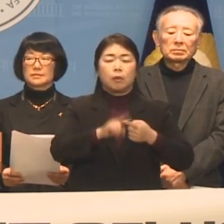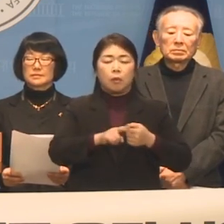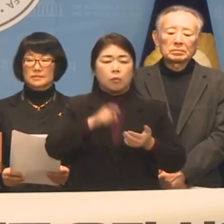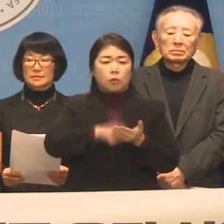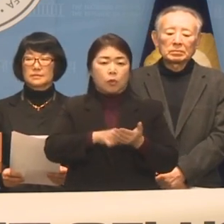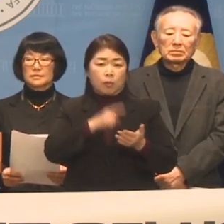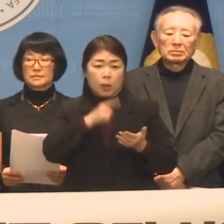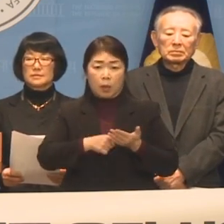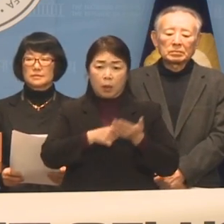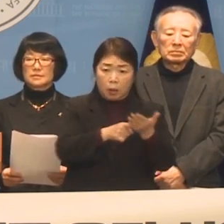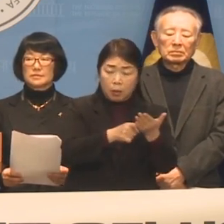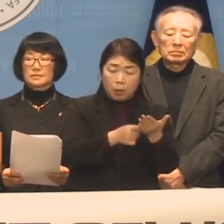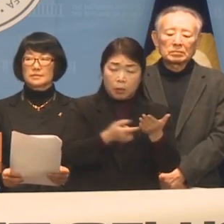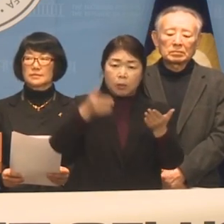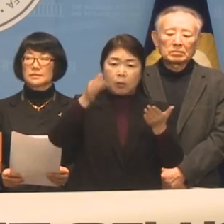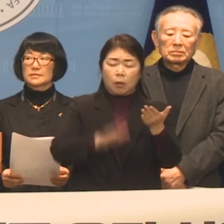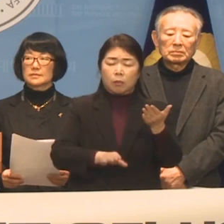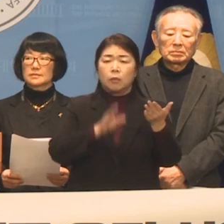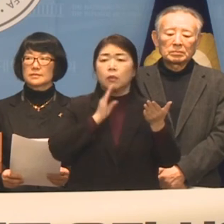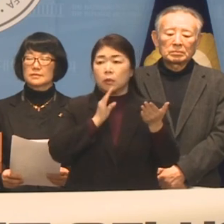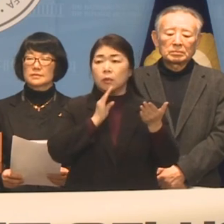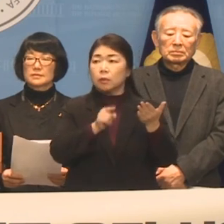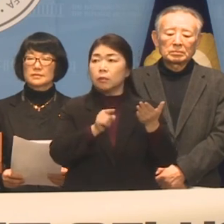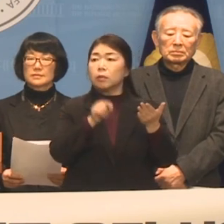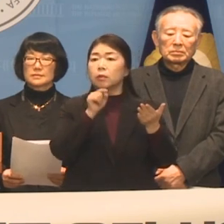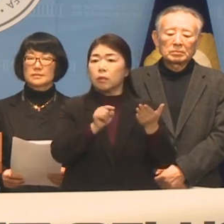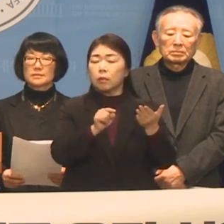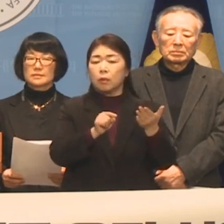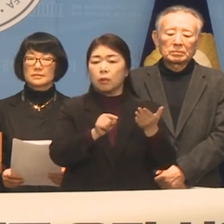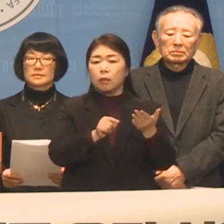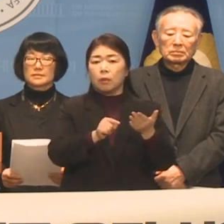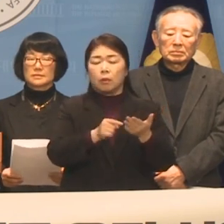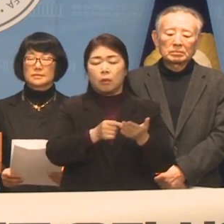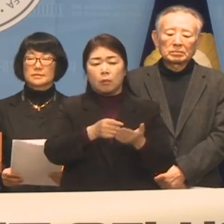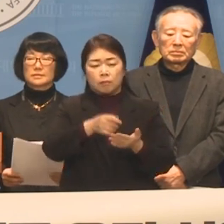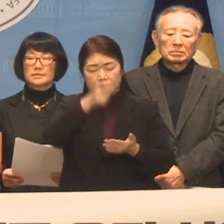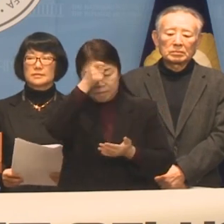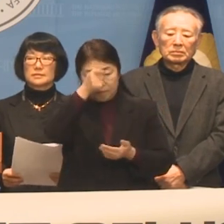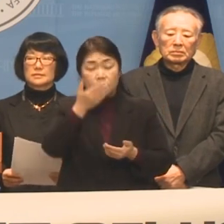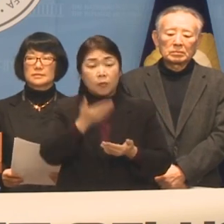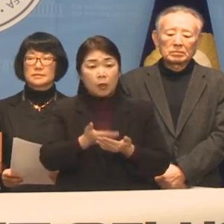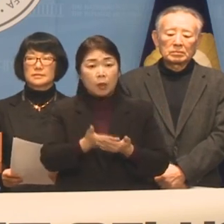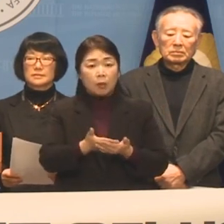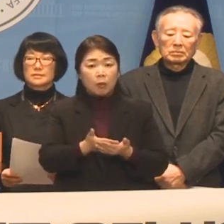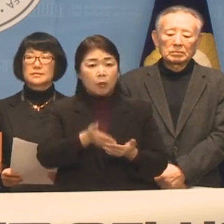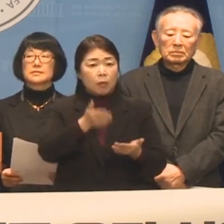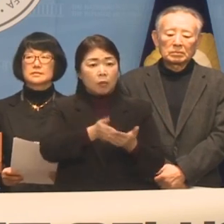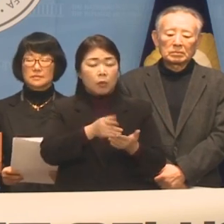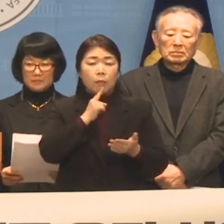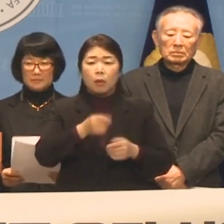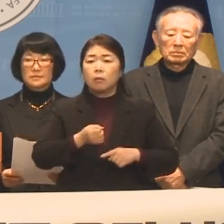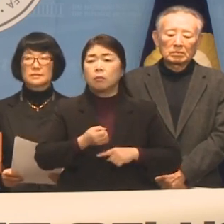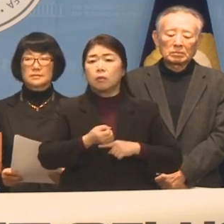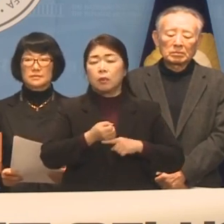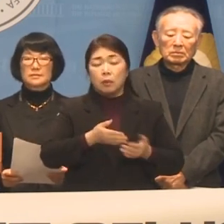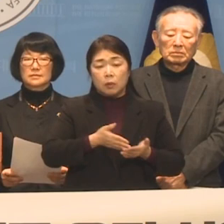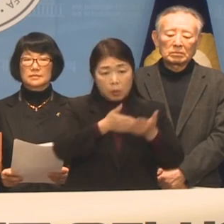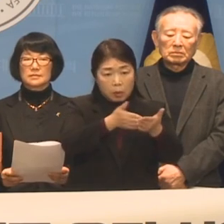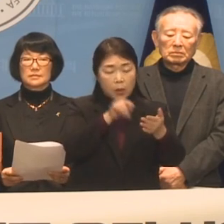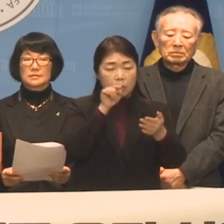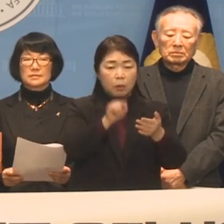촉구해야 되는데 사실 이것을 고수해 달라고 이렇게 촉구하는 것 자체가 사실